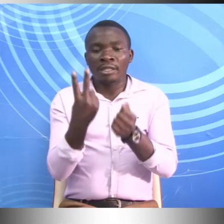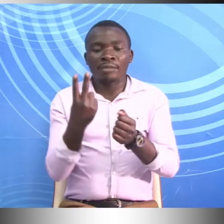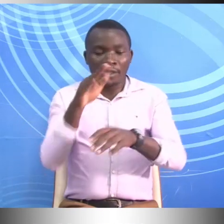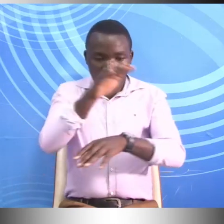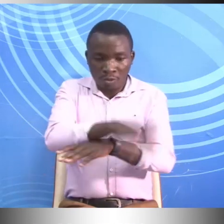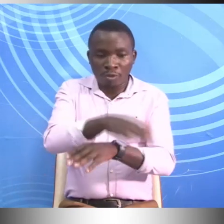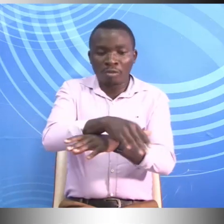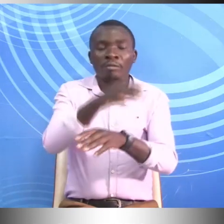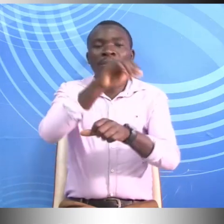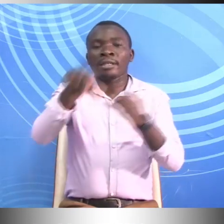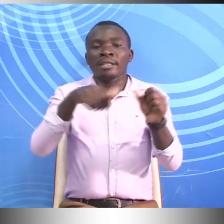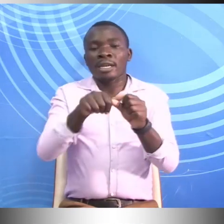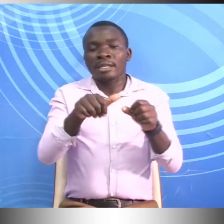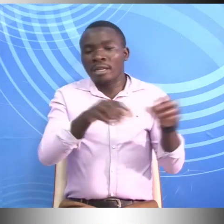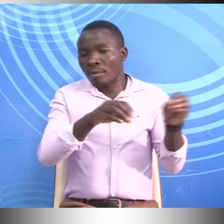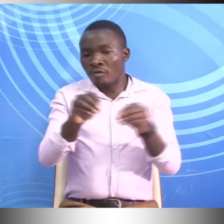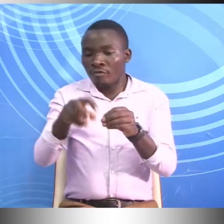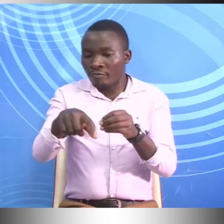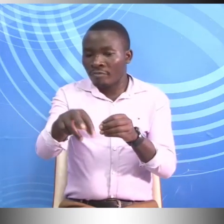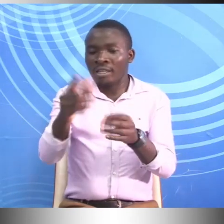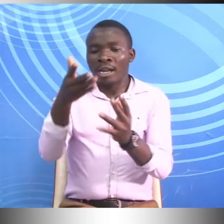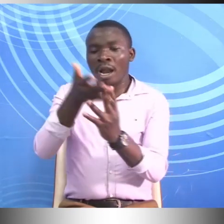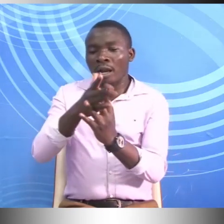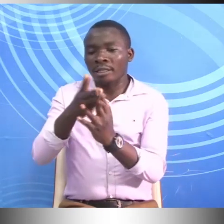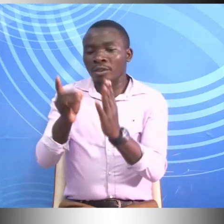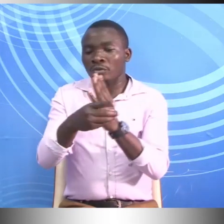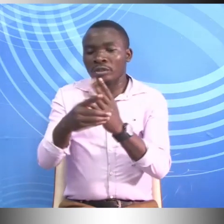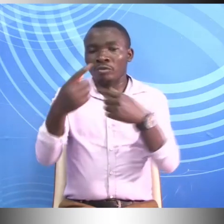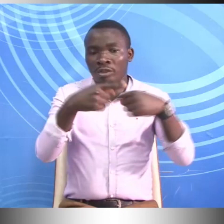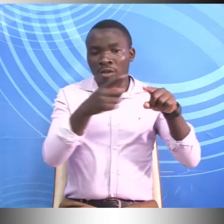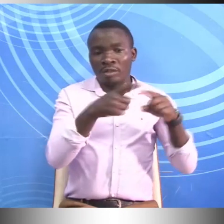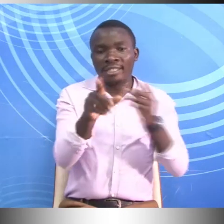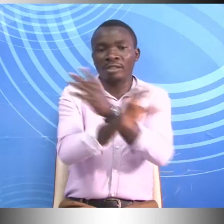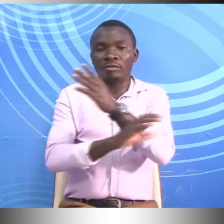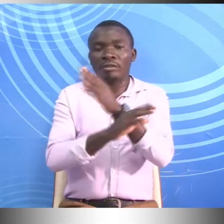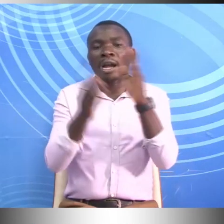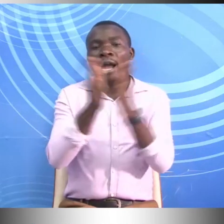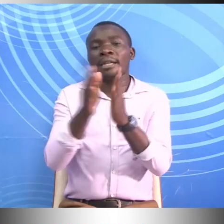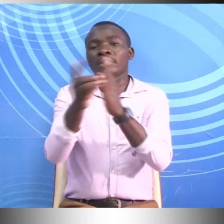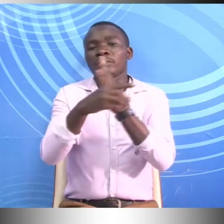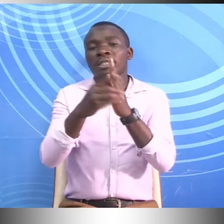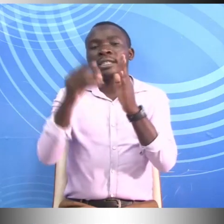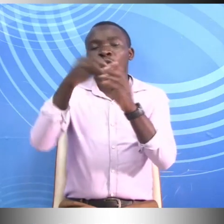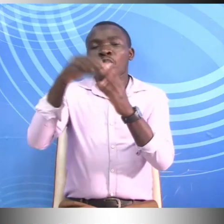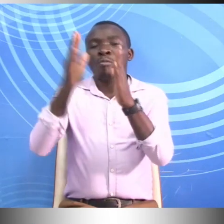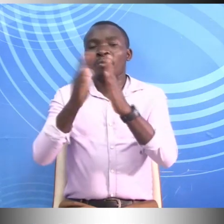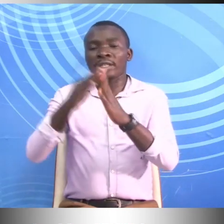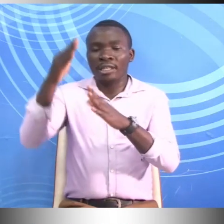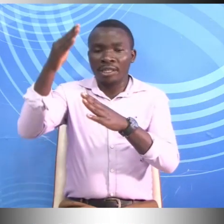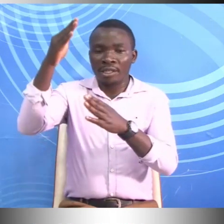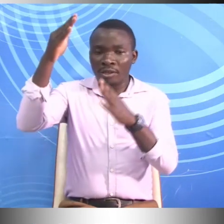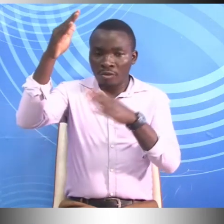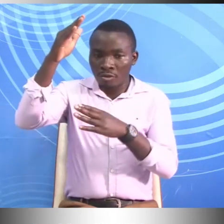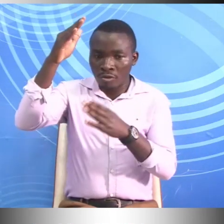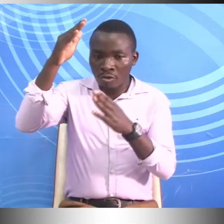ku bijyanye n'ingendo hagati y'uturere dutandukanye tw'igihugu ndetse n'uturere tw'umujyi wa Kigali, nazo